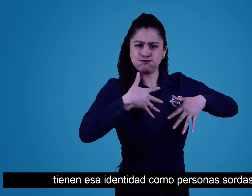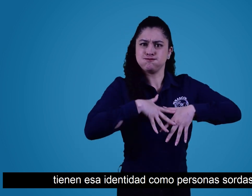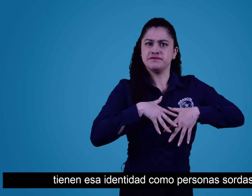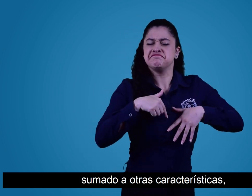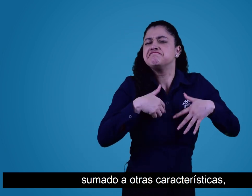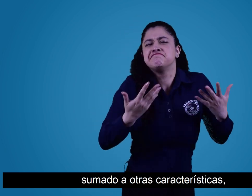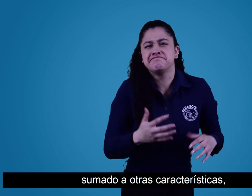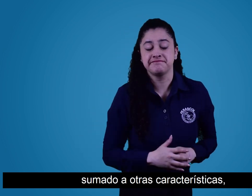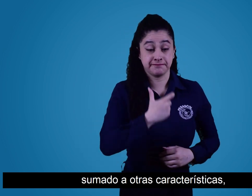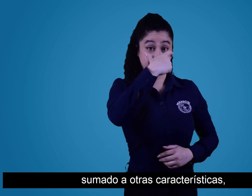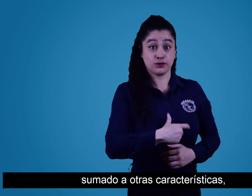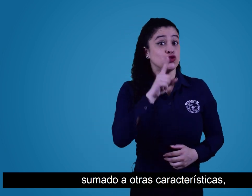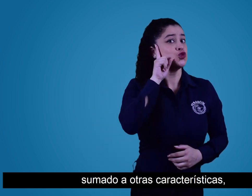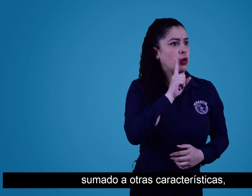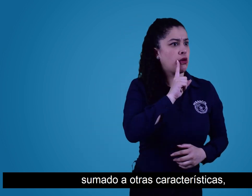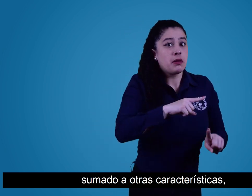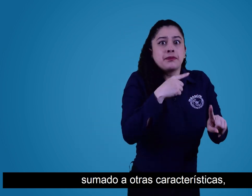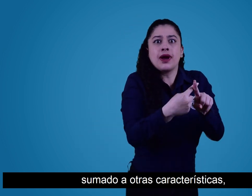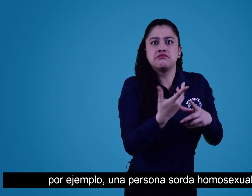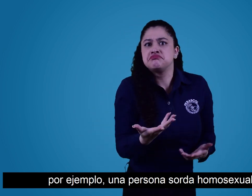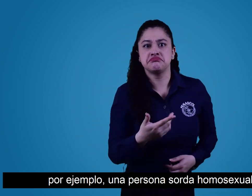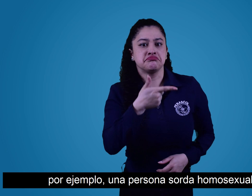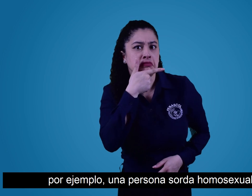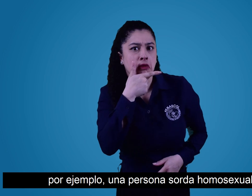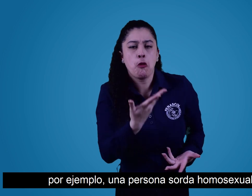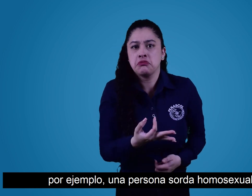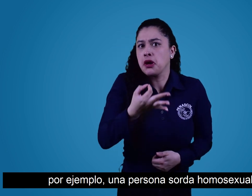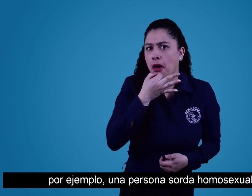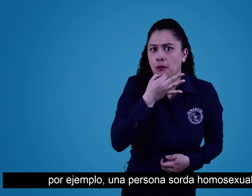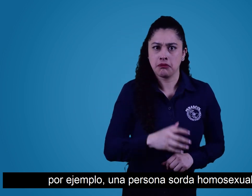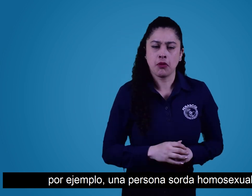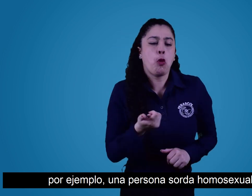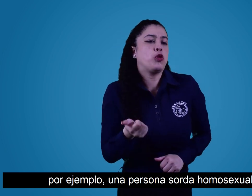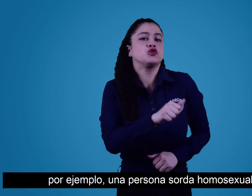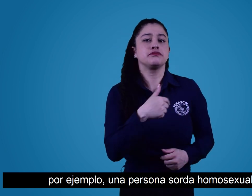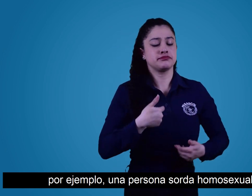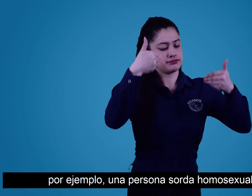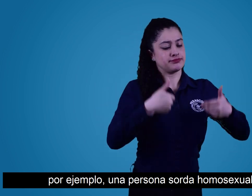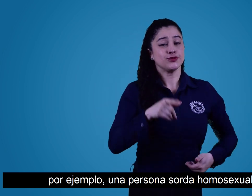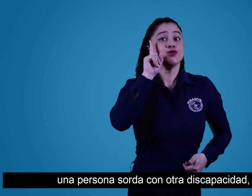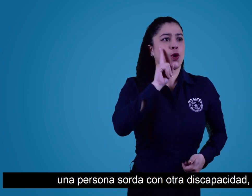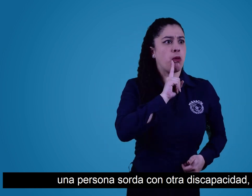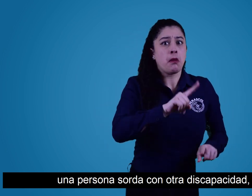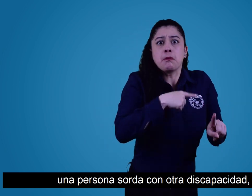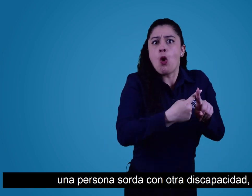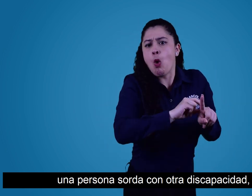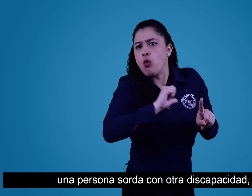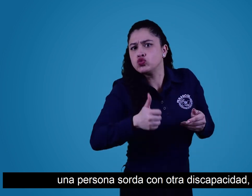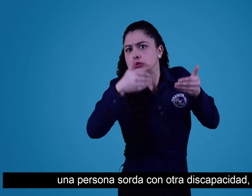sumado a otras características. Por ejemplo, una persona sorda homosexual, una persona sorda con